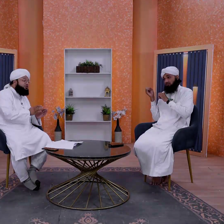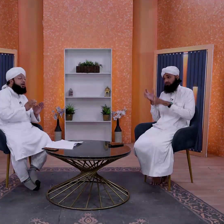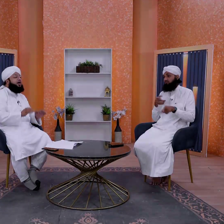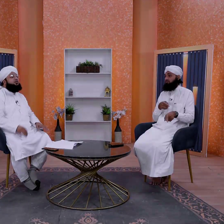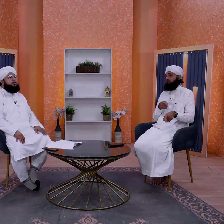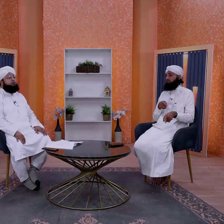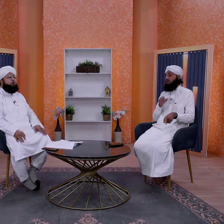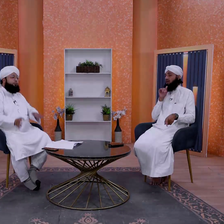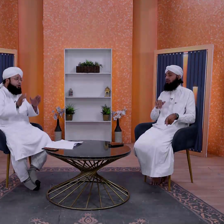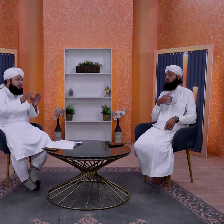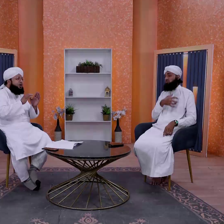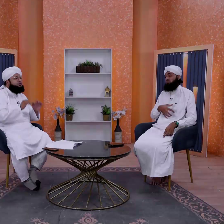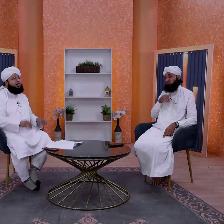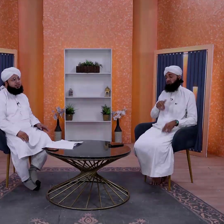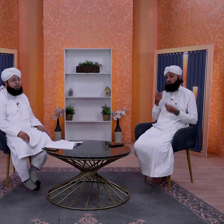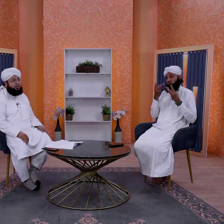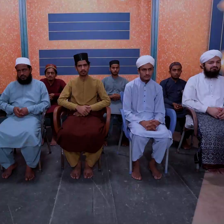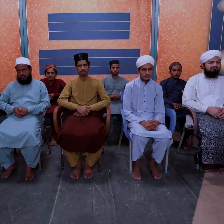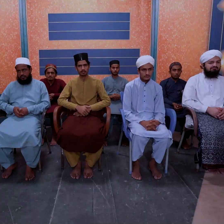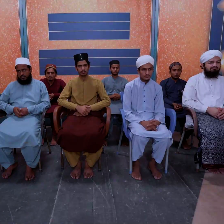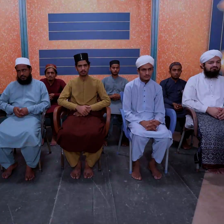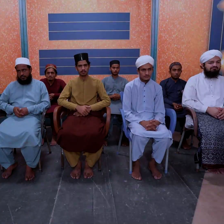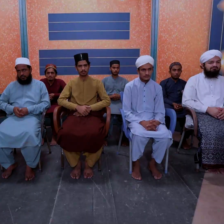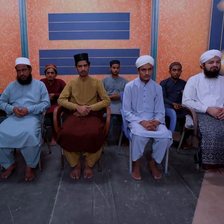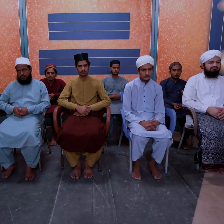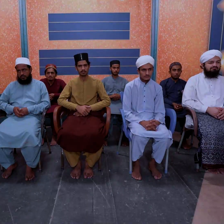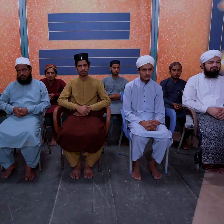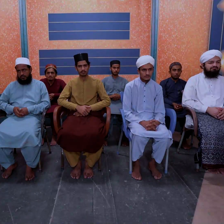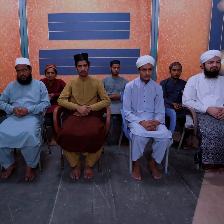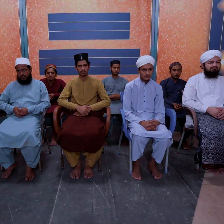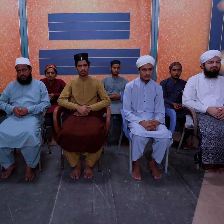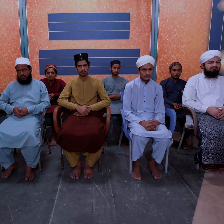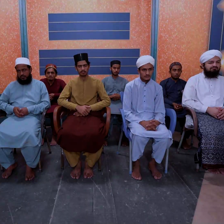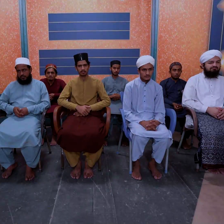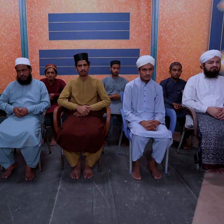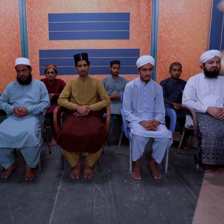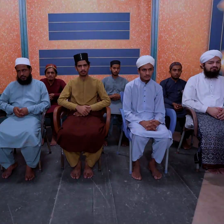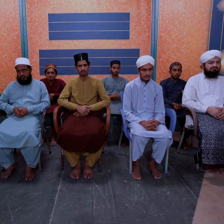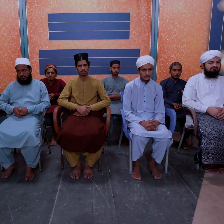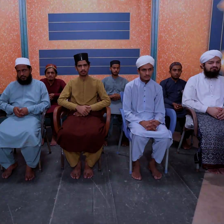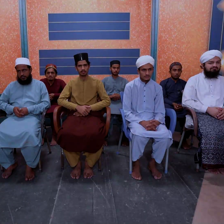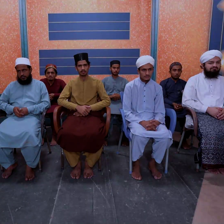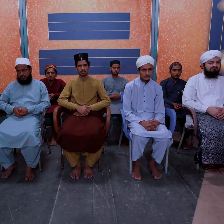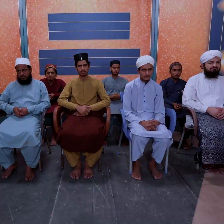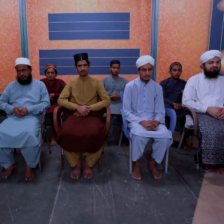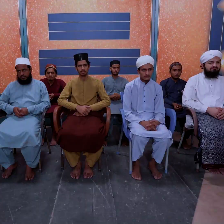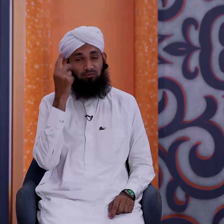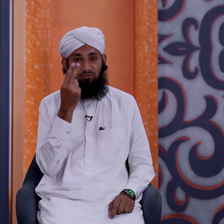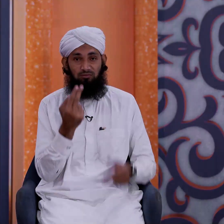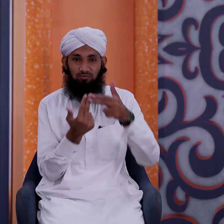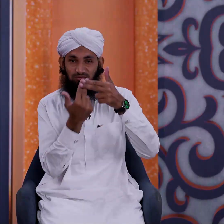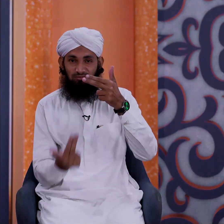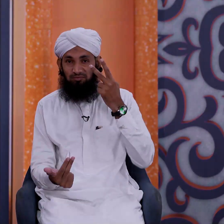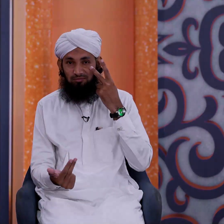کے نقصانات ہیں، اور بہت سارے نقصانات ہیں جو چند یہاں پر بیان کیے گئے، یہ حسد کے نقصانات ہیں۔ اب ہم سب نے سنا